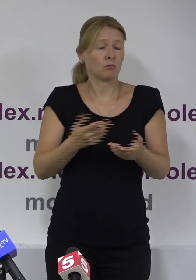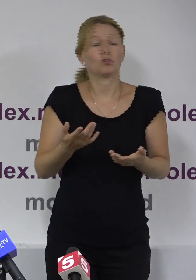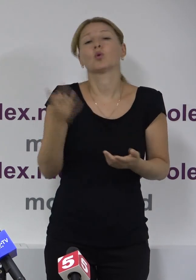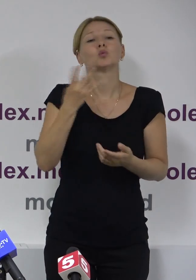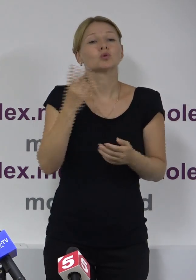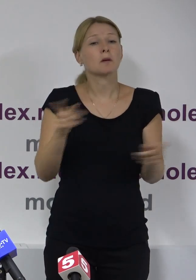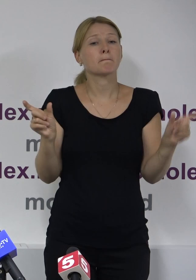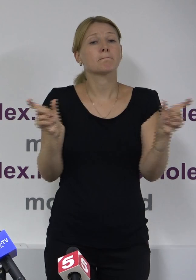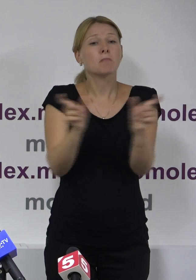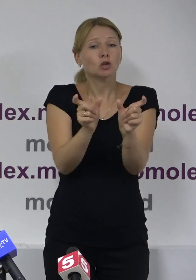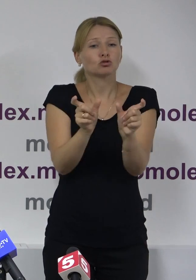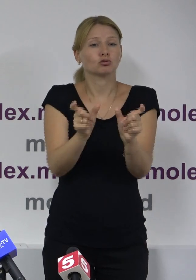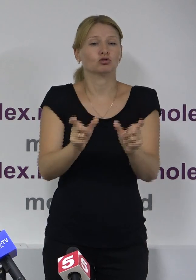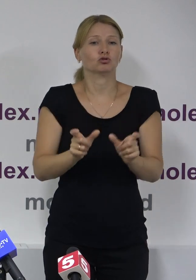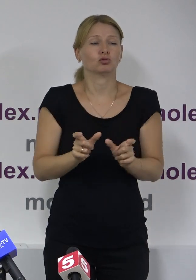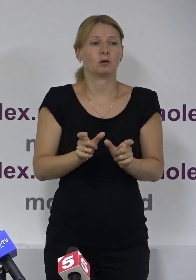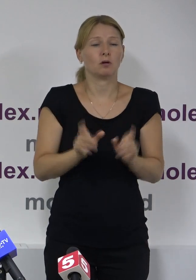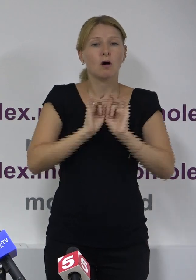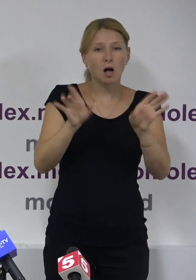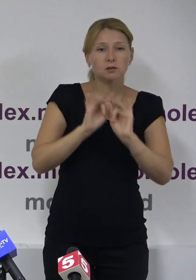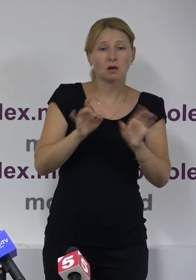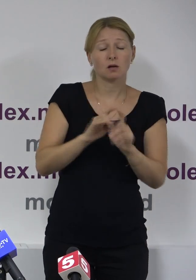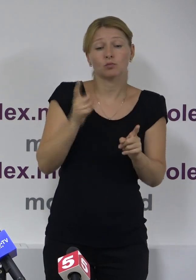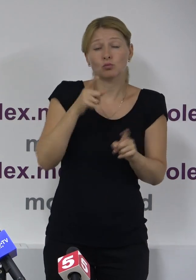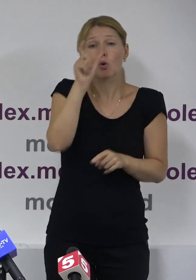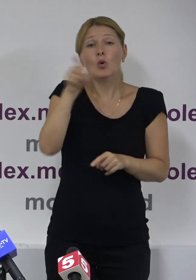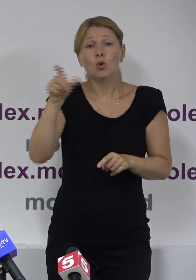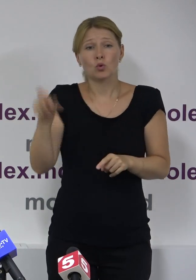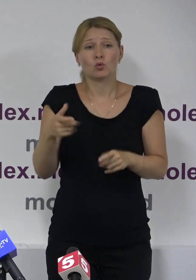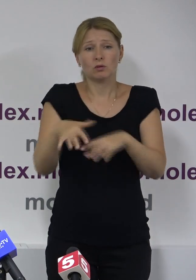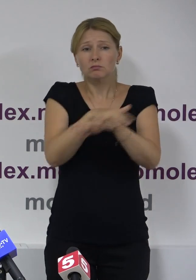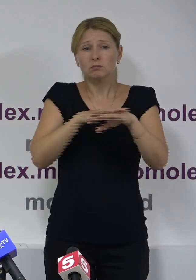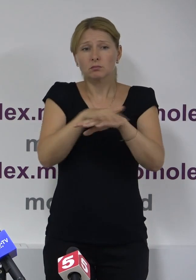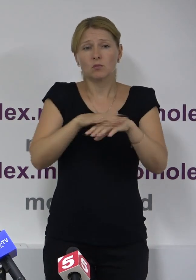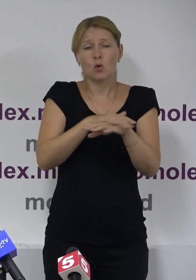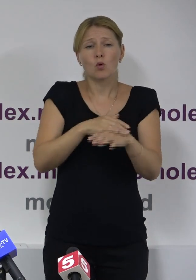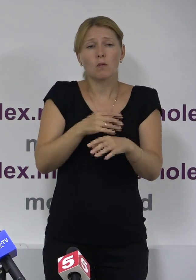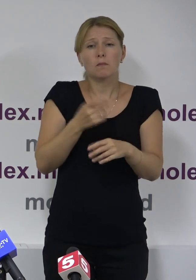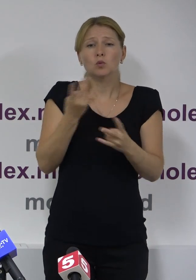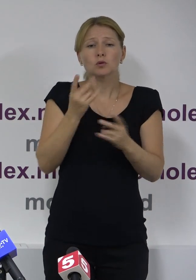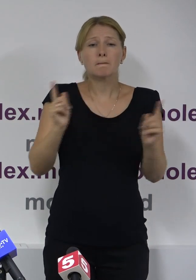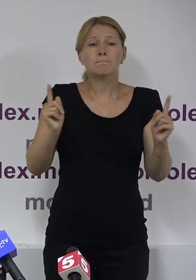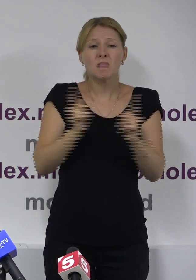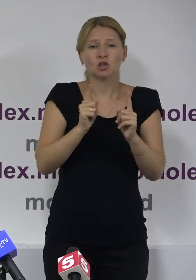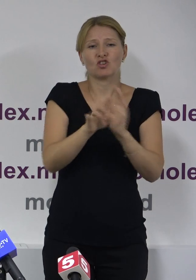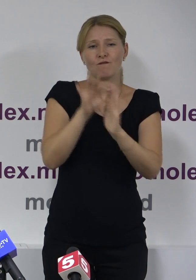fapt, sunt resursele tuturor cetățenilor care pot avea diferite opțiuni politice în această societate.